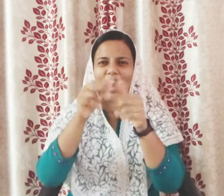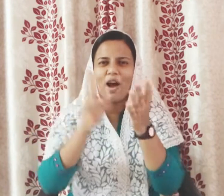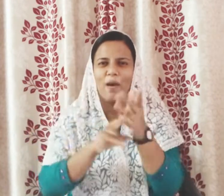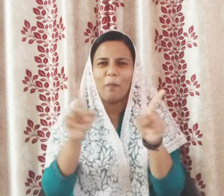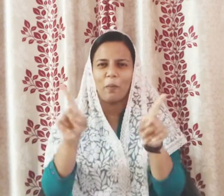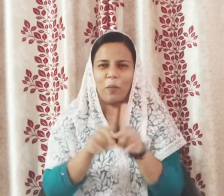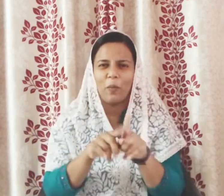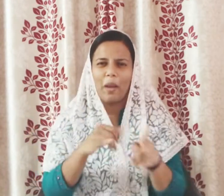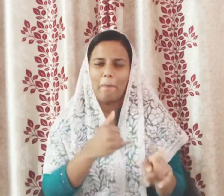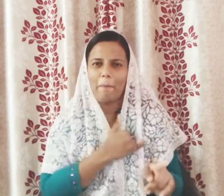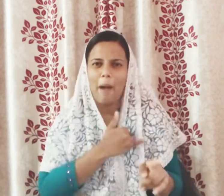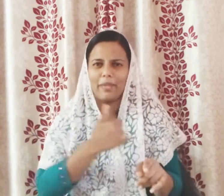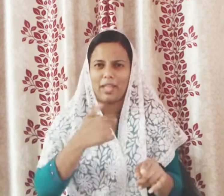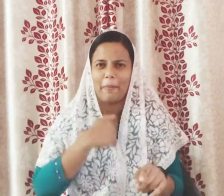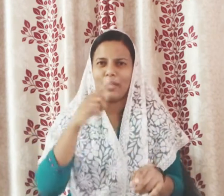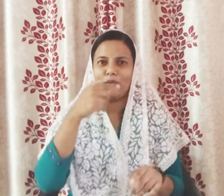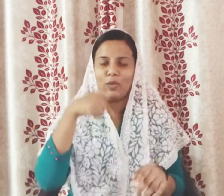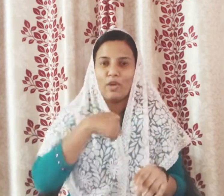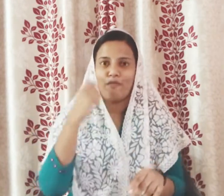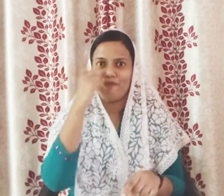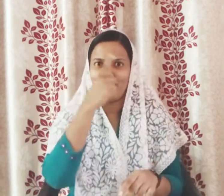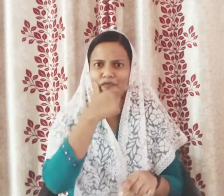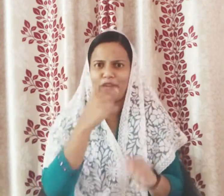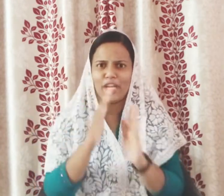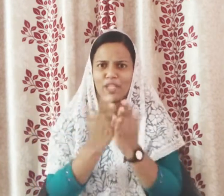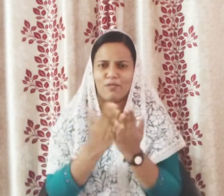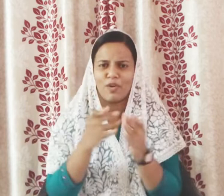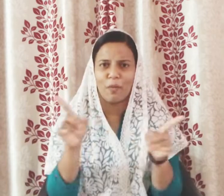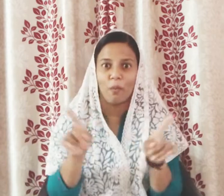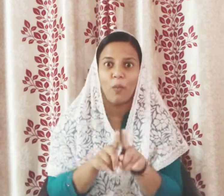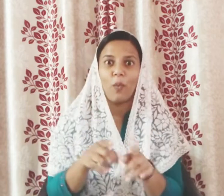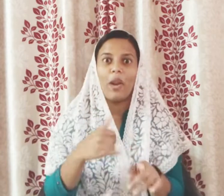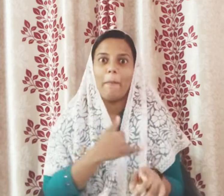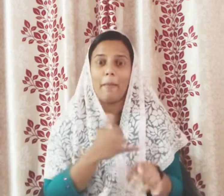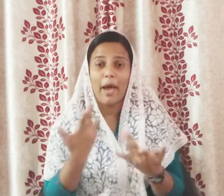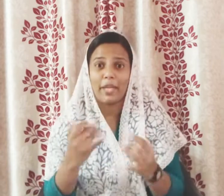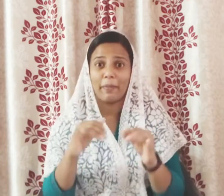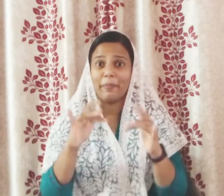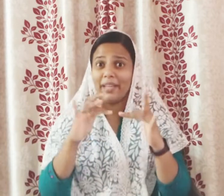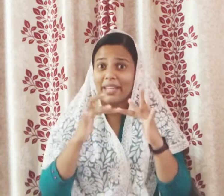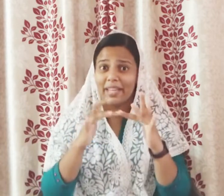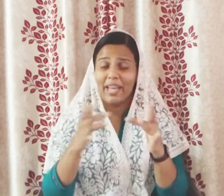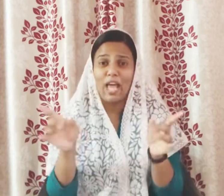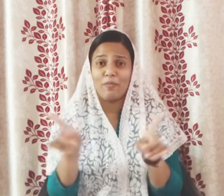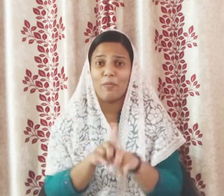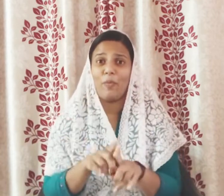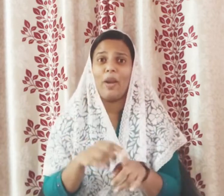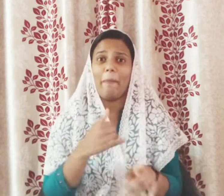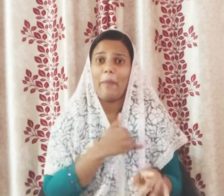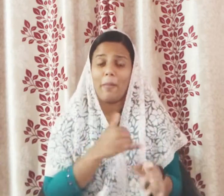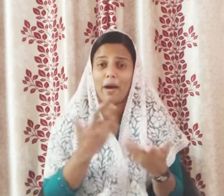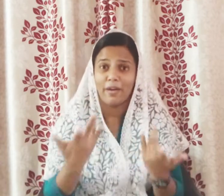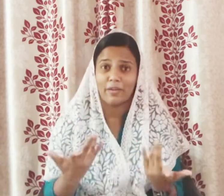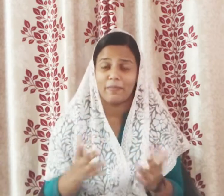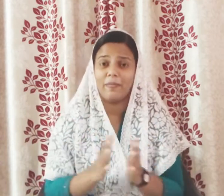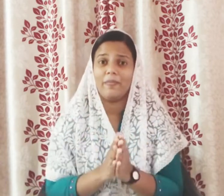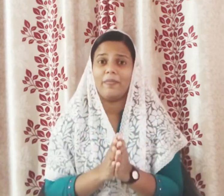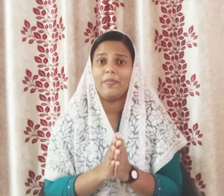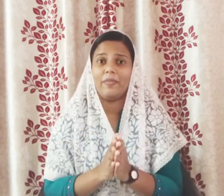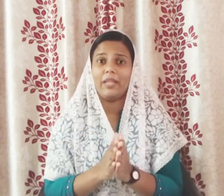കിടക്കുക. ആമേൻ, ആമേൻ. ചിലത് ഫേസ്ബുക്കിലൂടെ ഒളിഞ്ഞു കിടക്കുന്ന ആഖാനായിരിക്കും, ഇൻ്റർനെറ്റിൽ ഒളിഞ്ഞു കിടക്കുന്ന ആഖാനായിരിക്കും, അല്ല, ചിലപ്പോൾ